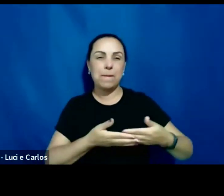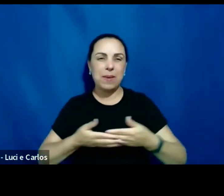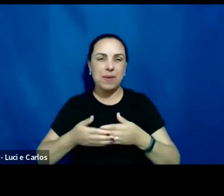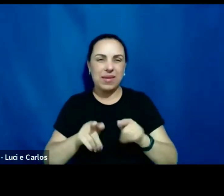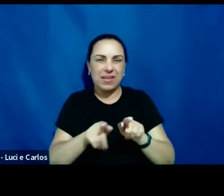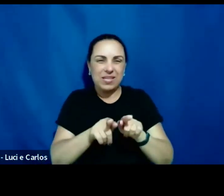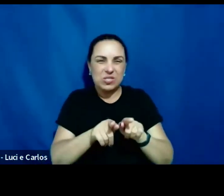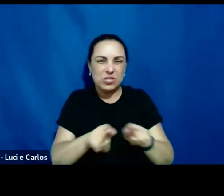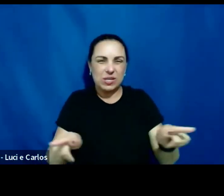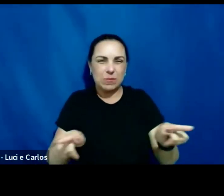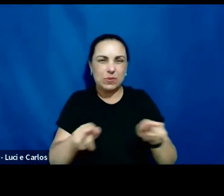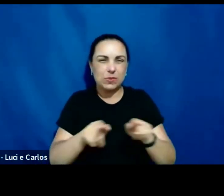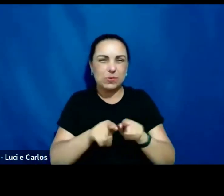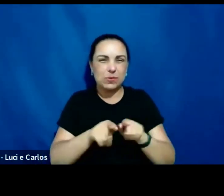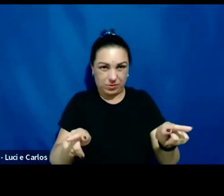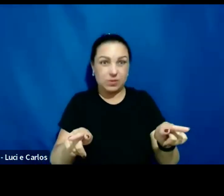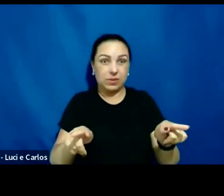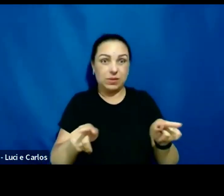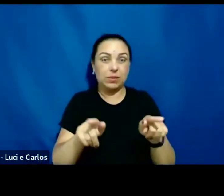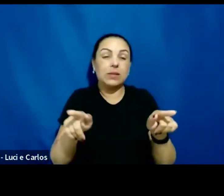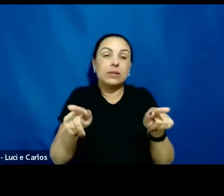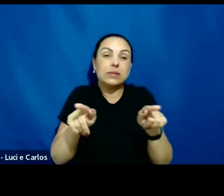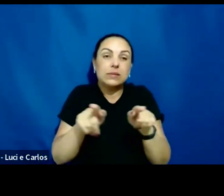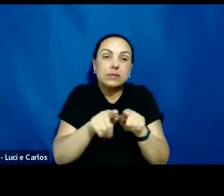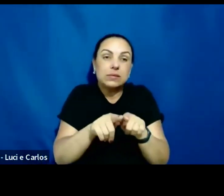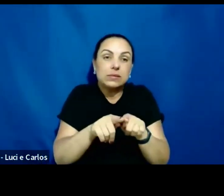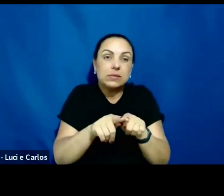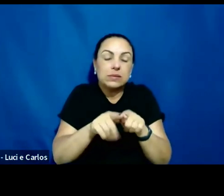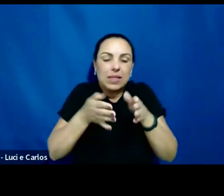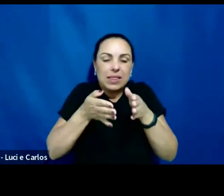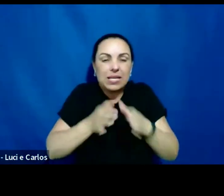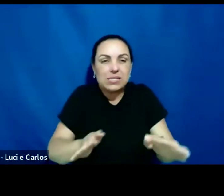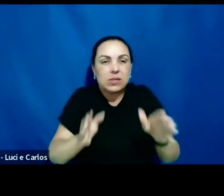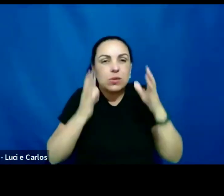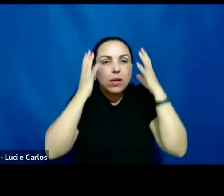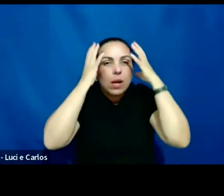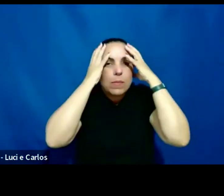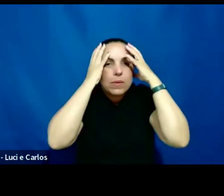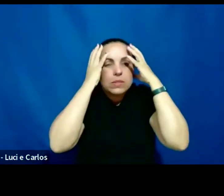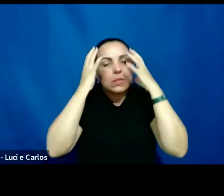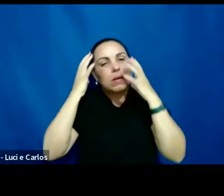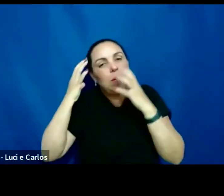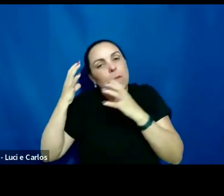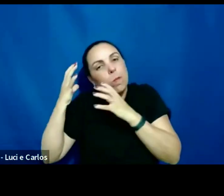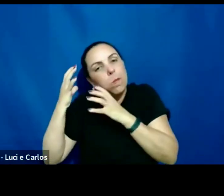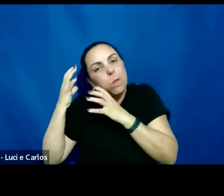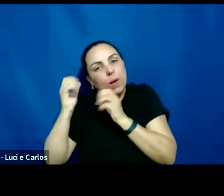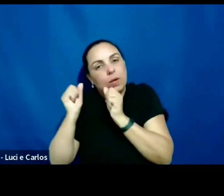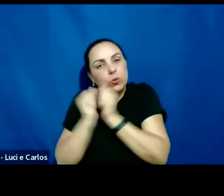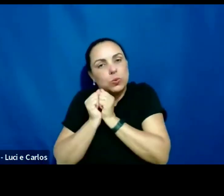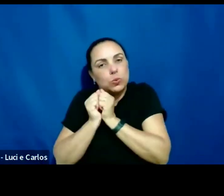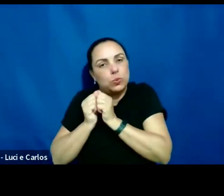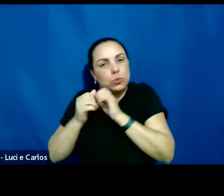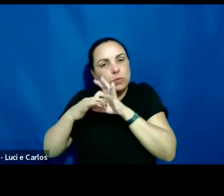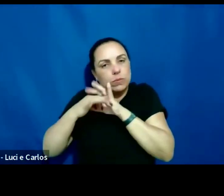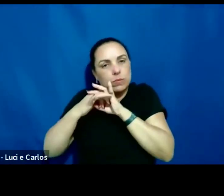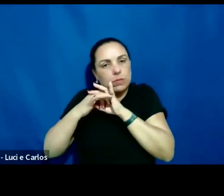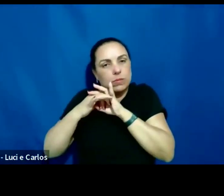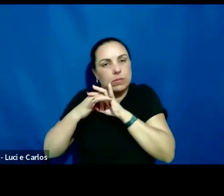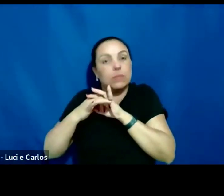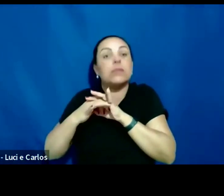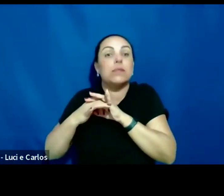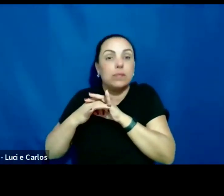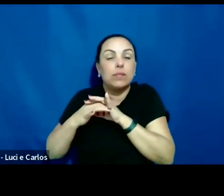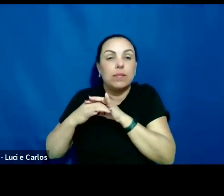a estrutura deles é diferente, porque eles ficaram de um jeito, um ficou de um jeito na placenta, o outro ficou de uma outra posição. Então, até as digitais deles são